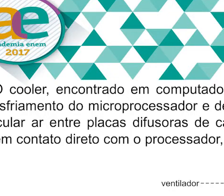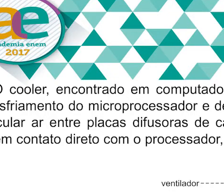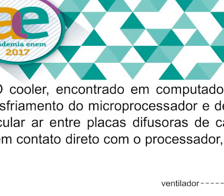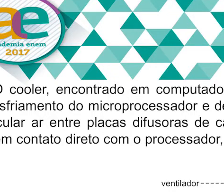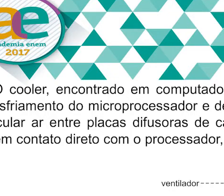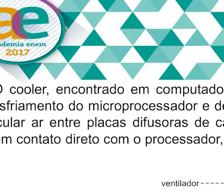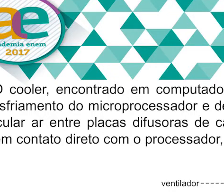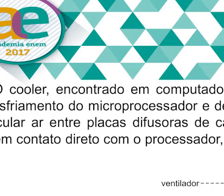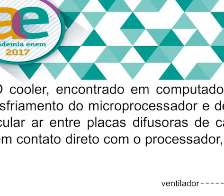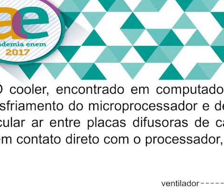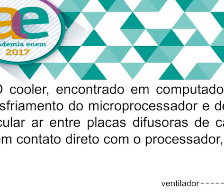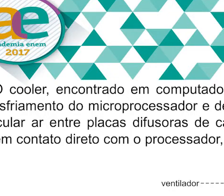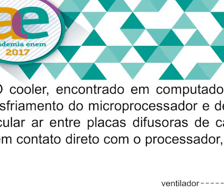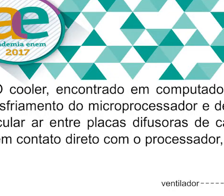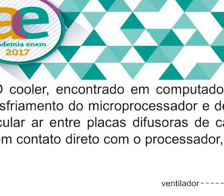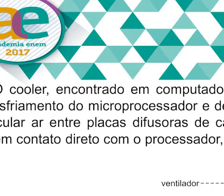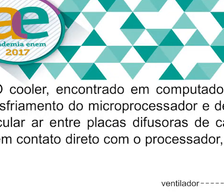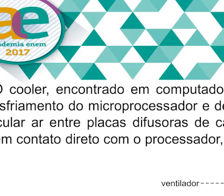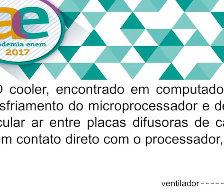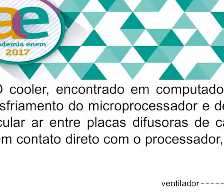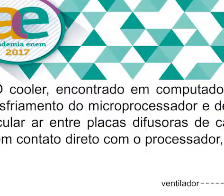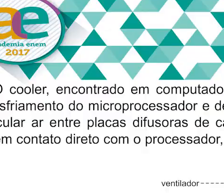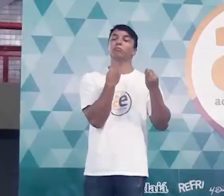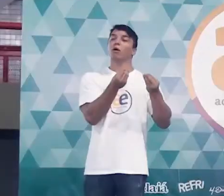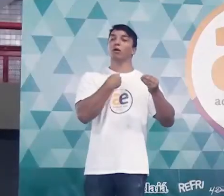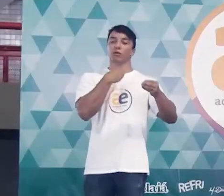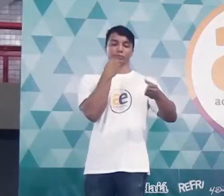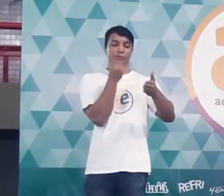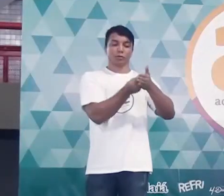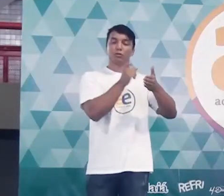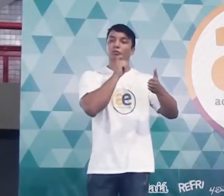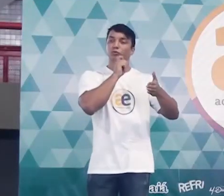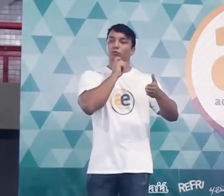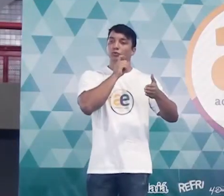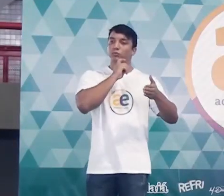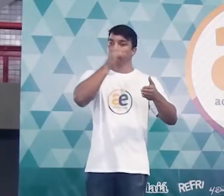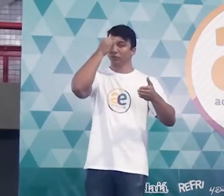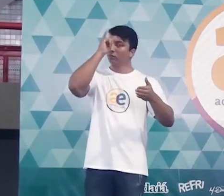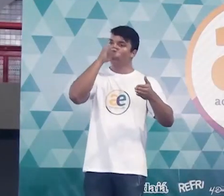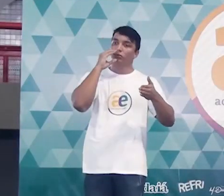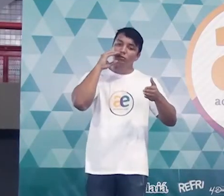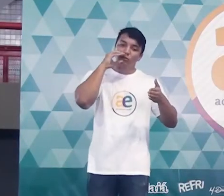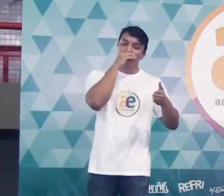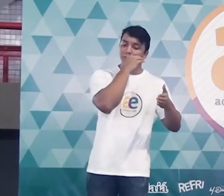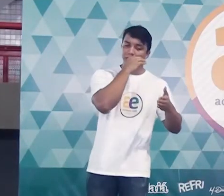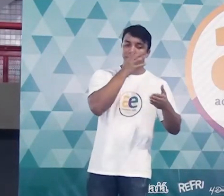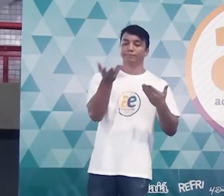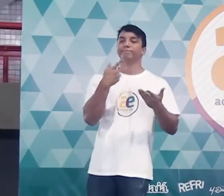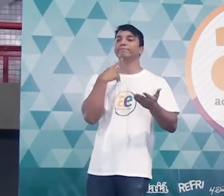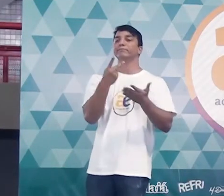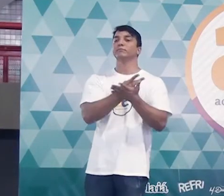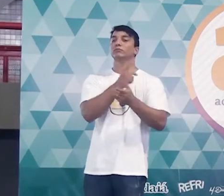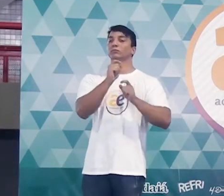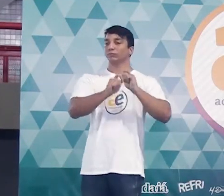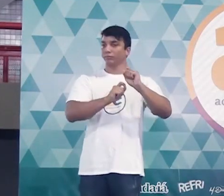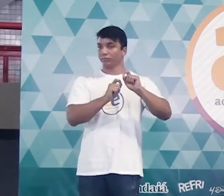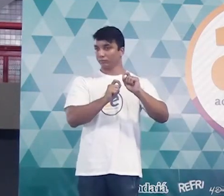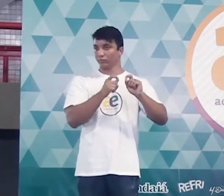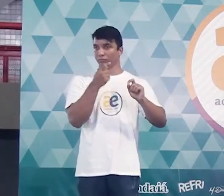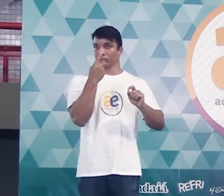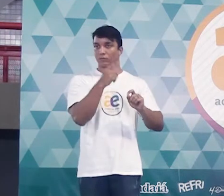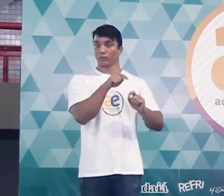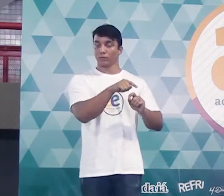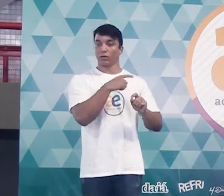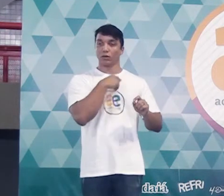envia vento, né, para resfriar o processador. Então, o que é que vai acontecer?